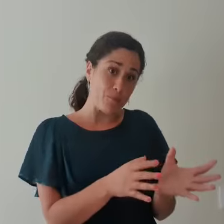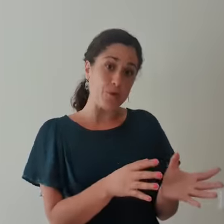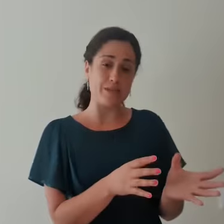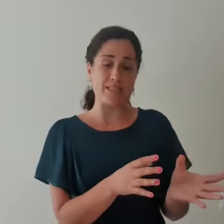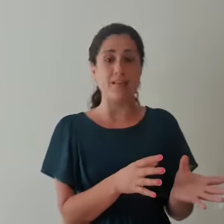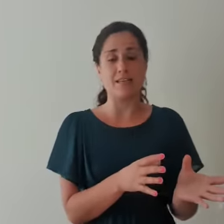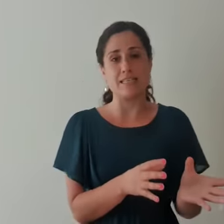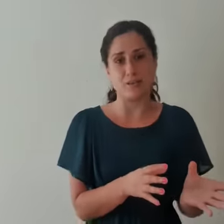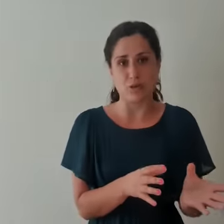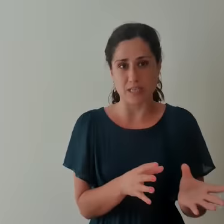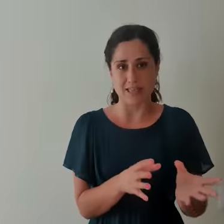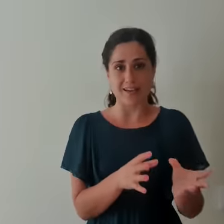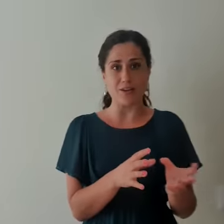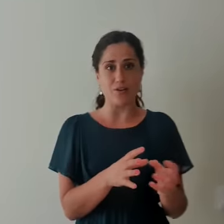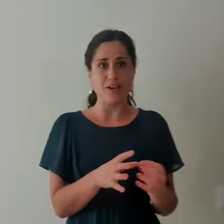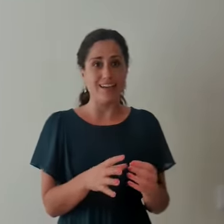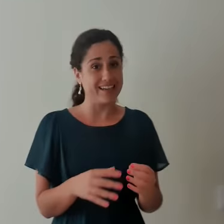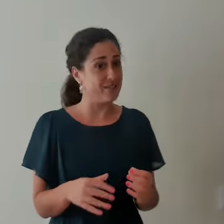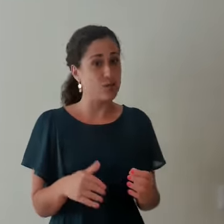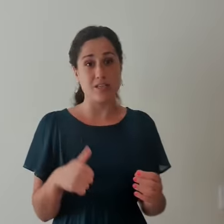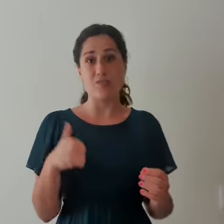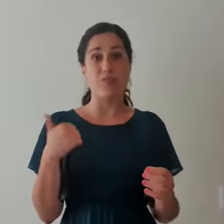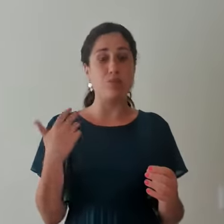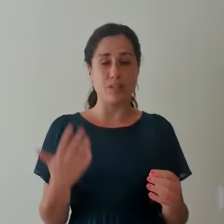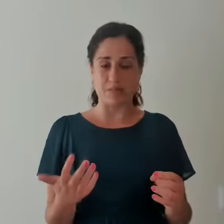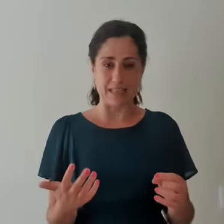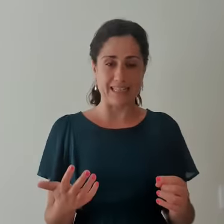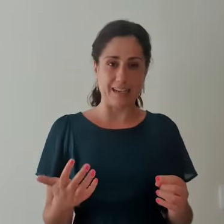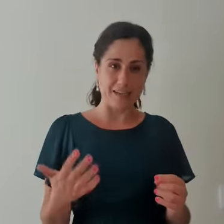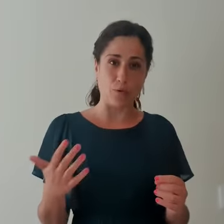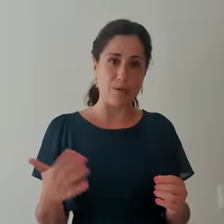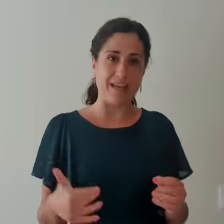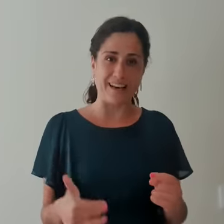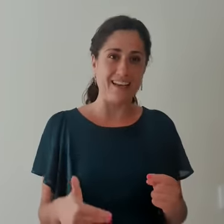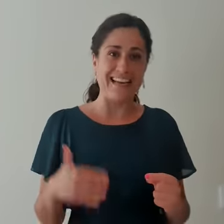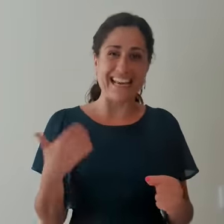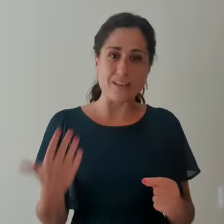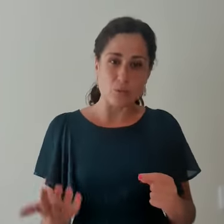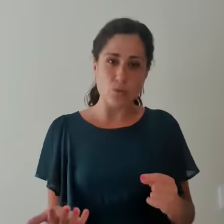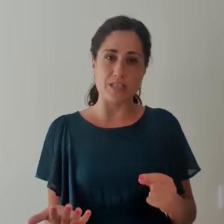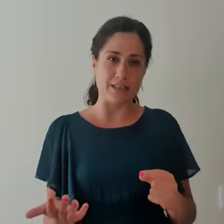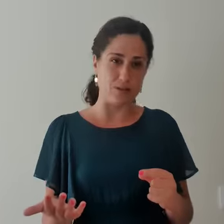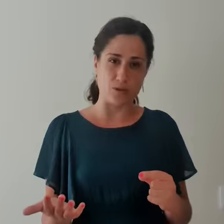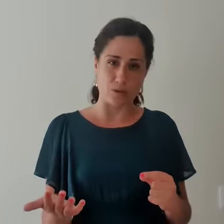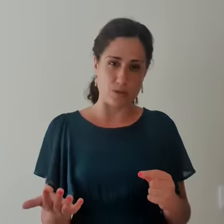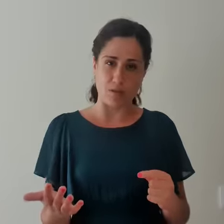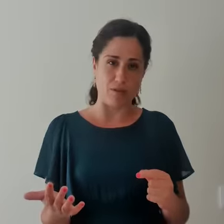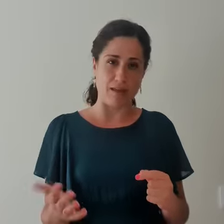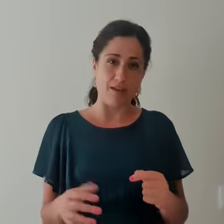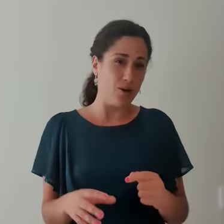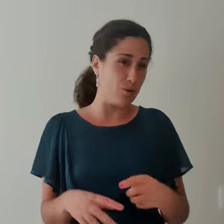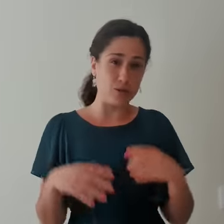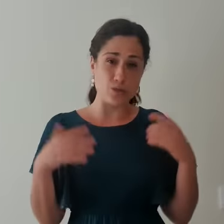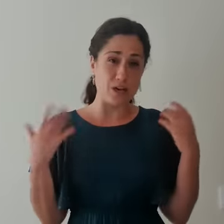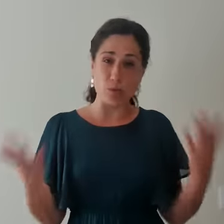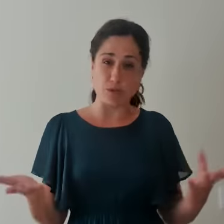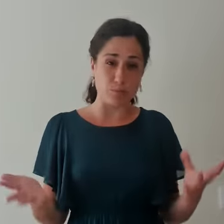muy basada en el sector terciario y creemos que es fundamental recuperar la industria dentro de nuestra ciudad, una industria